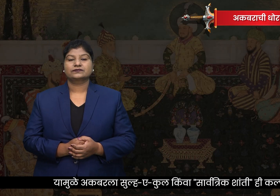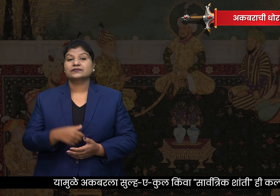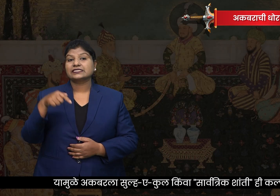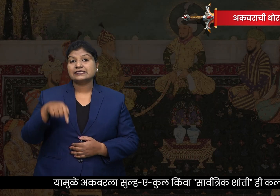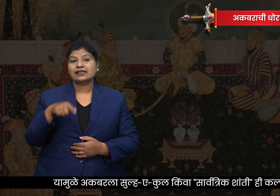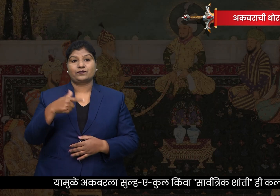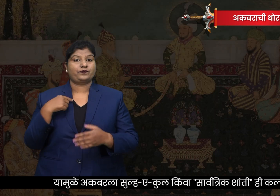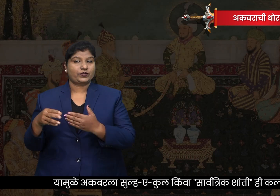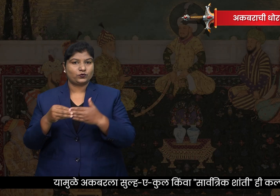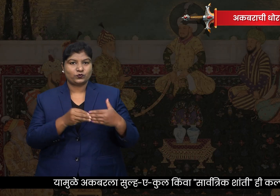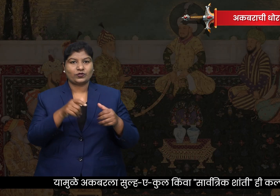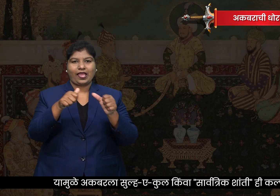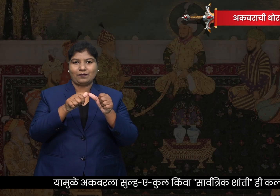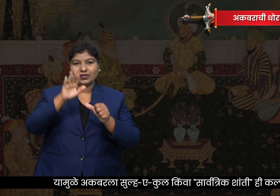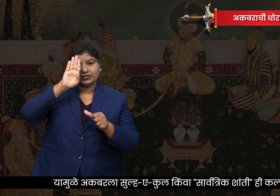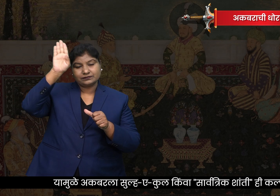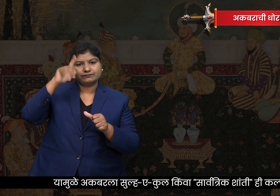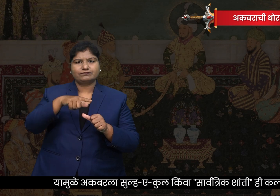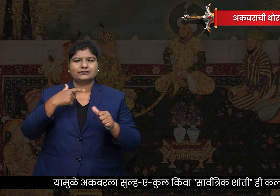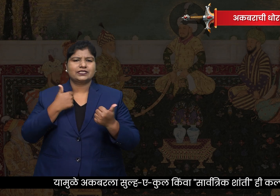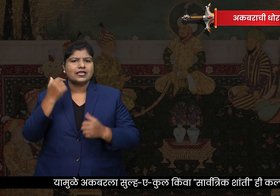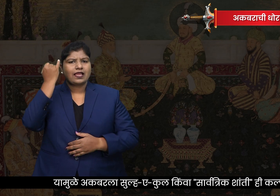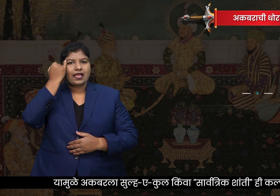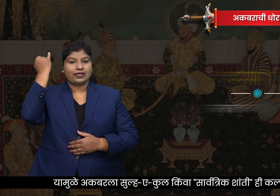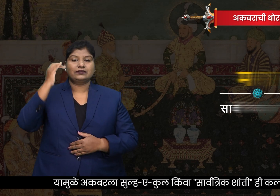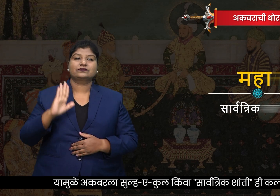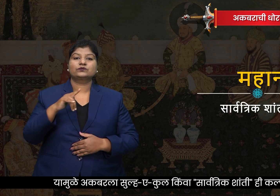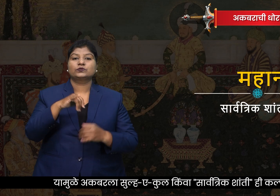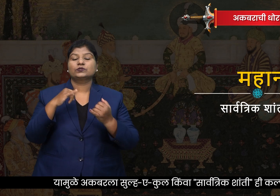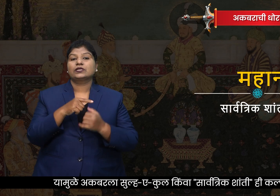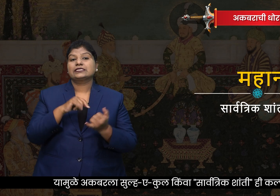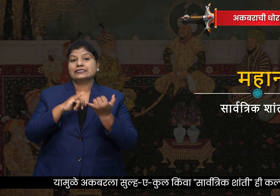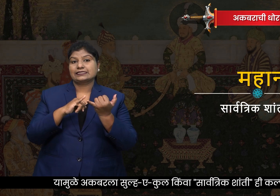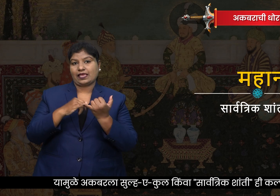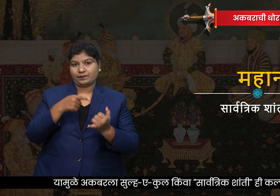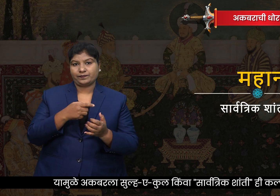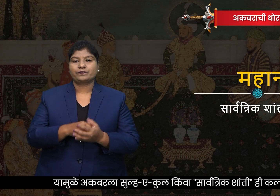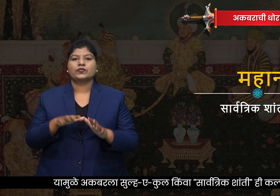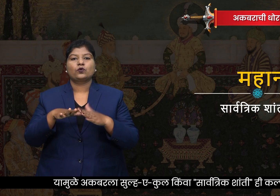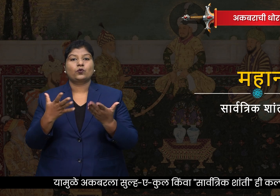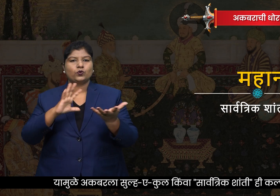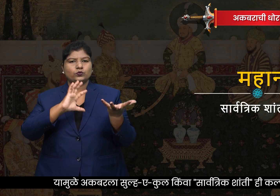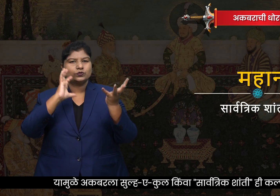यामुळे अकबराला सुल्लाहे कुल किंवा सार्वत्रिक शांती ही कल्पना सुचली.